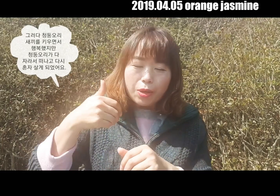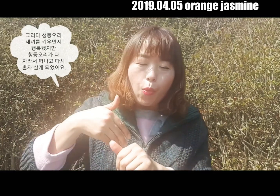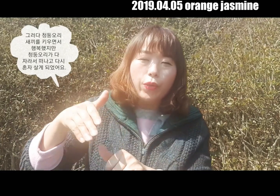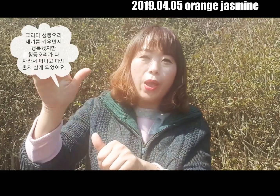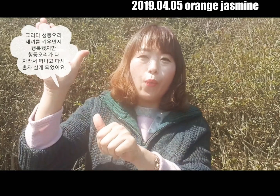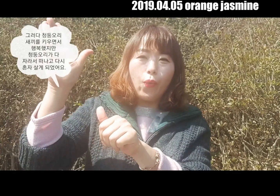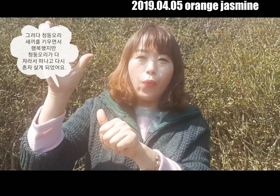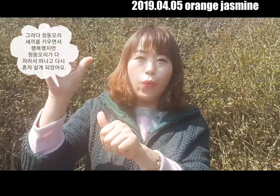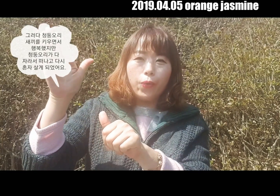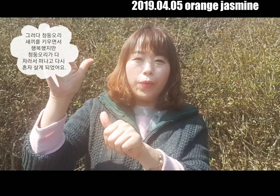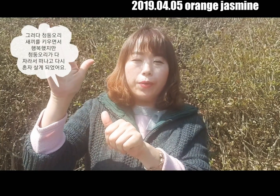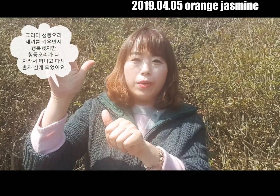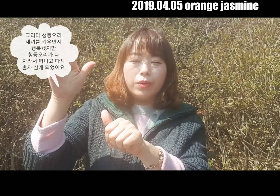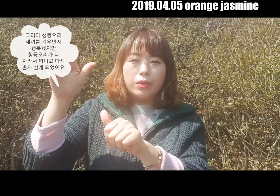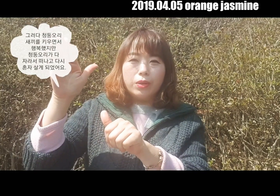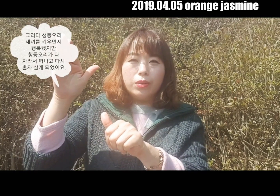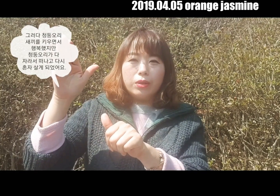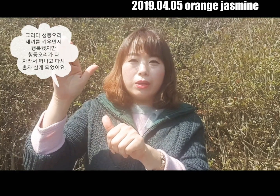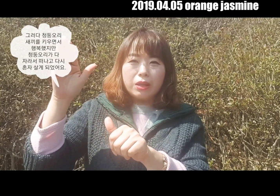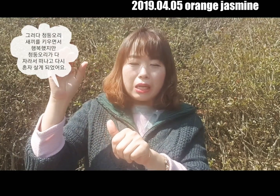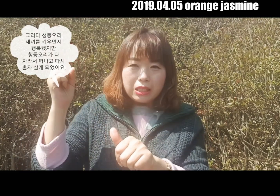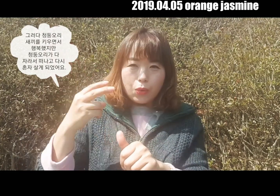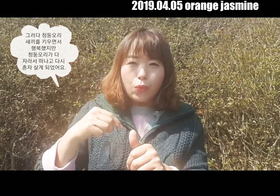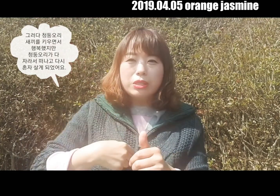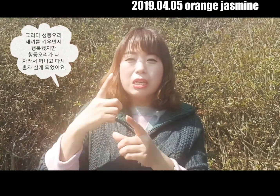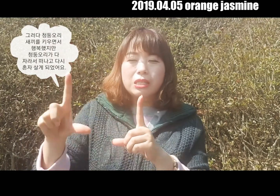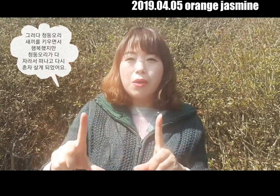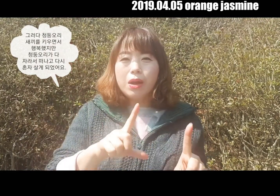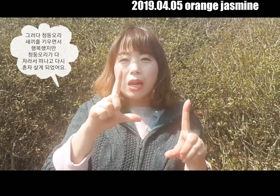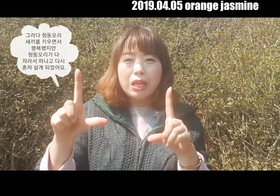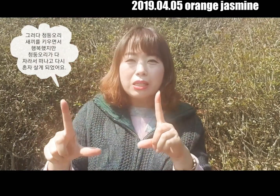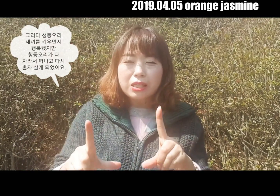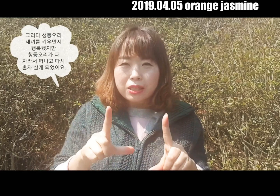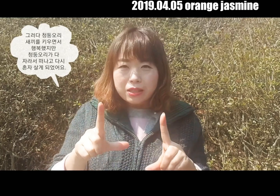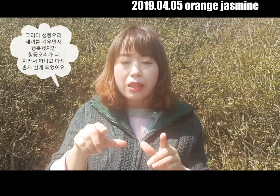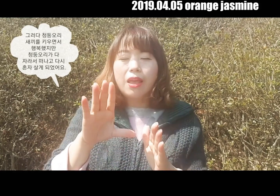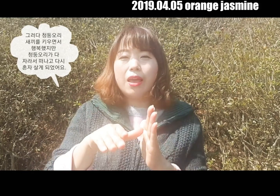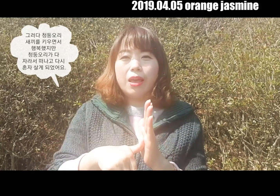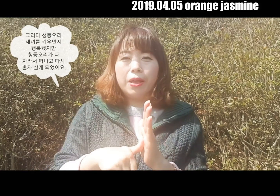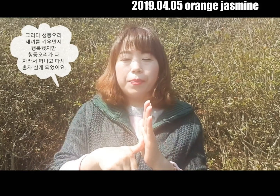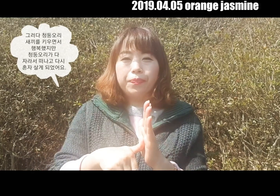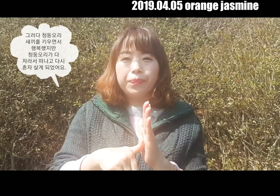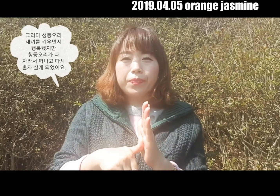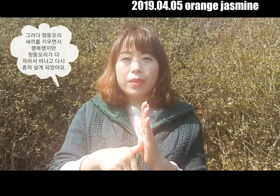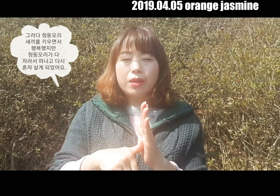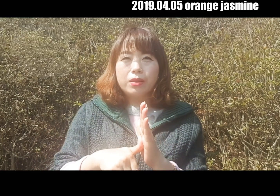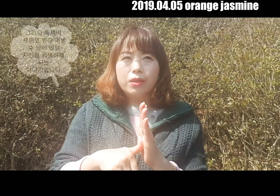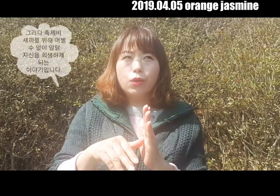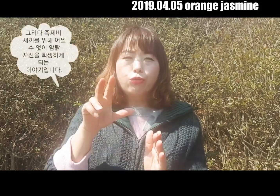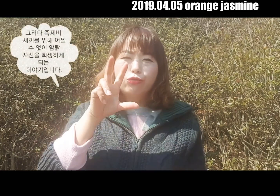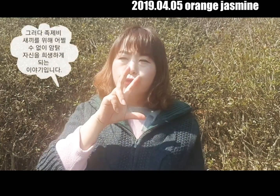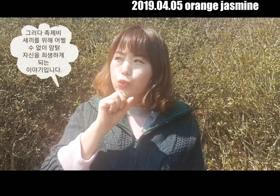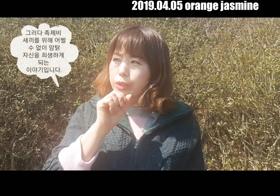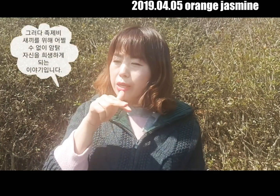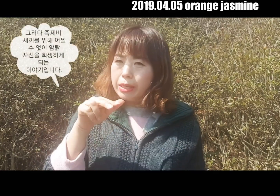이제 보내고 다시 이제 혼자 생활하는 그때 여우?